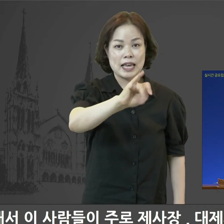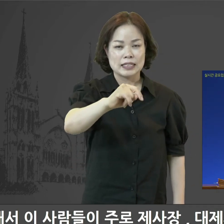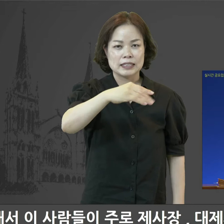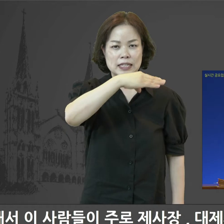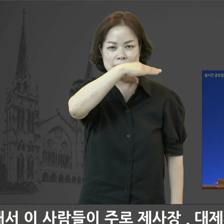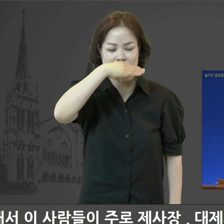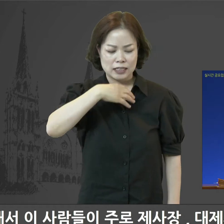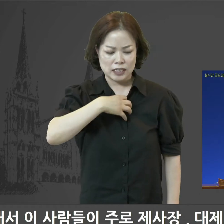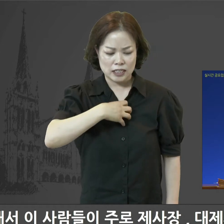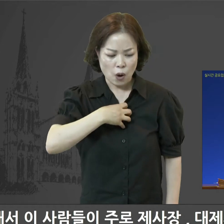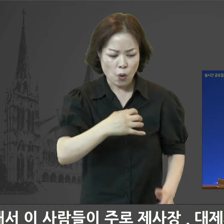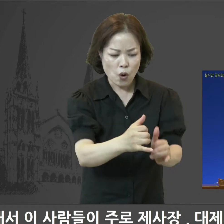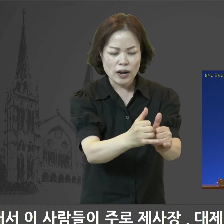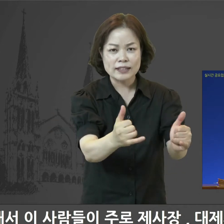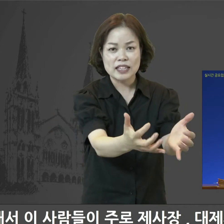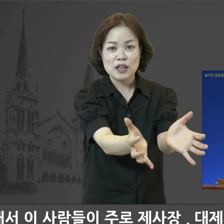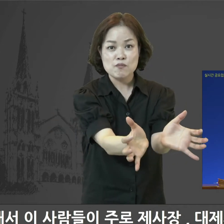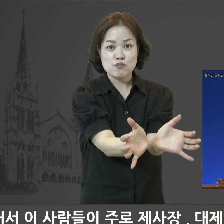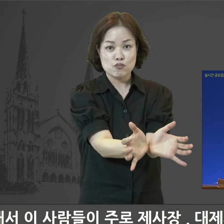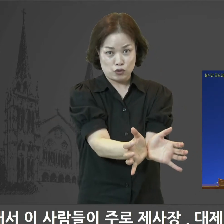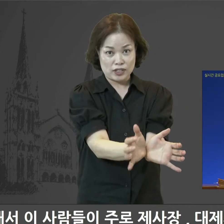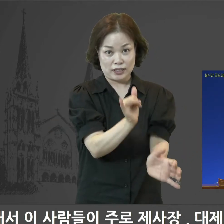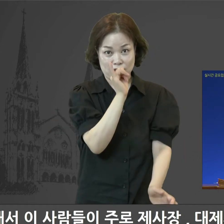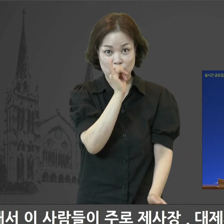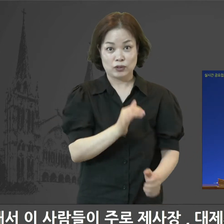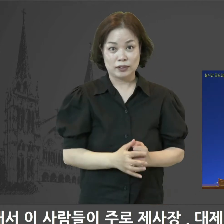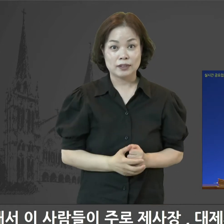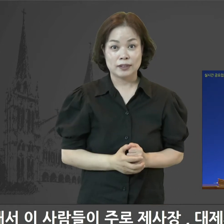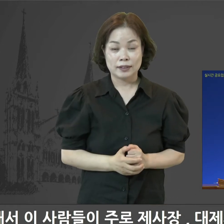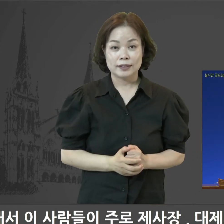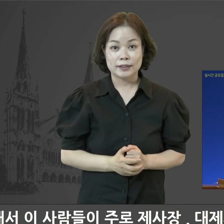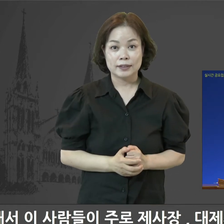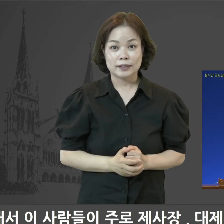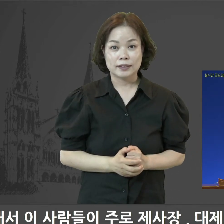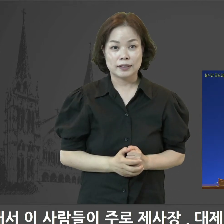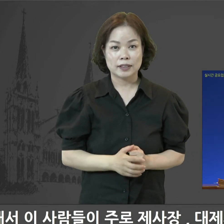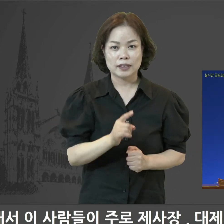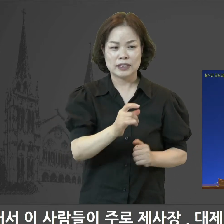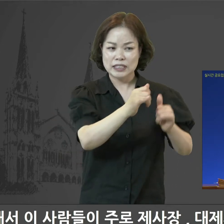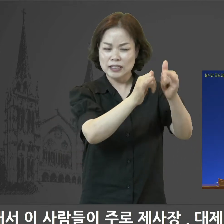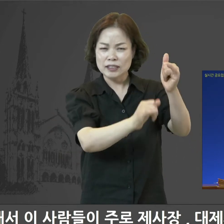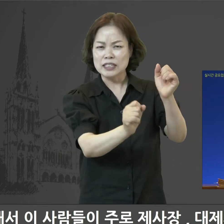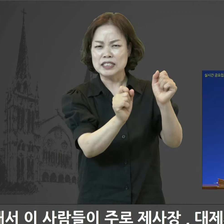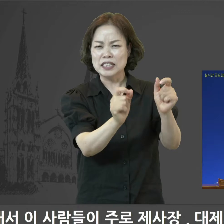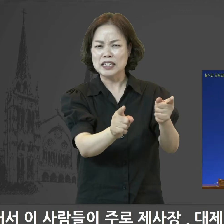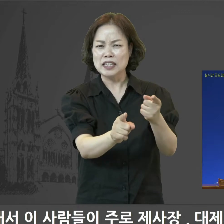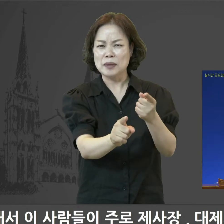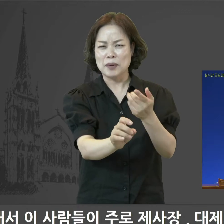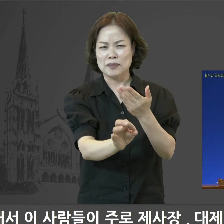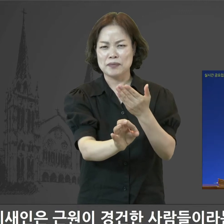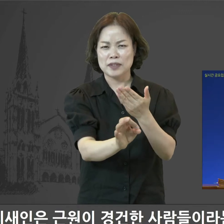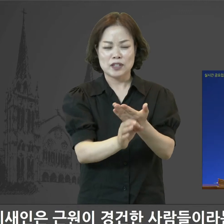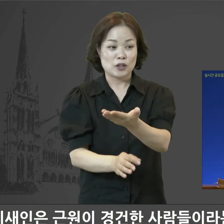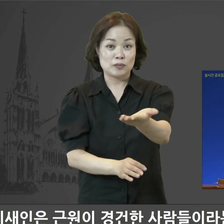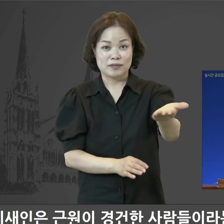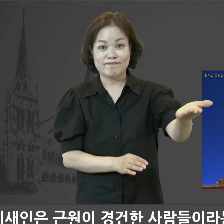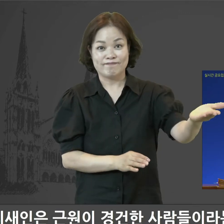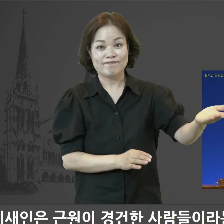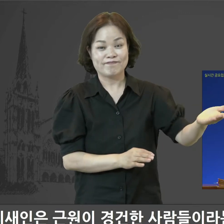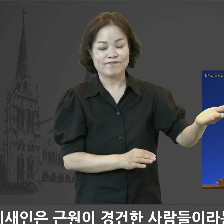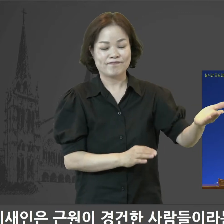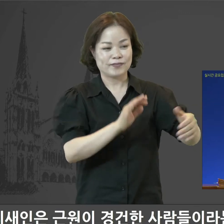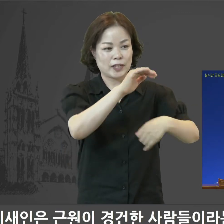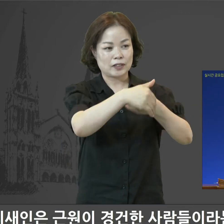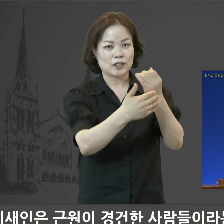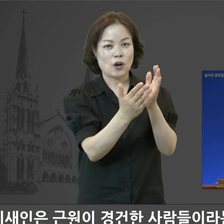경건한 사람들이라는 무리가 있었습니다. 이 역사는 이제 기회가 되면 한번 쭉 여러분들이 우리